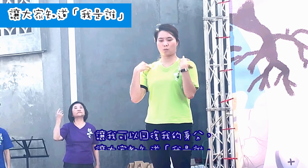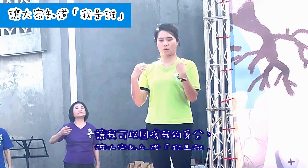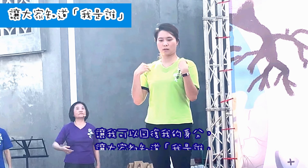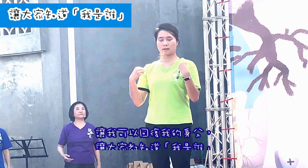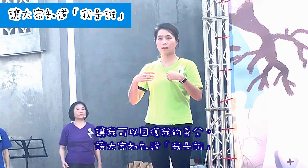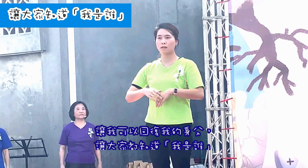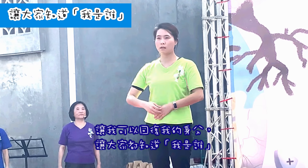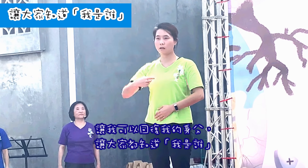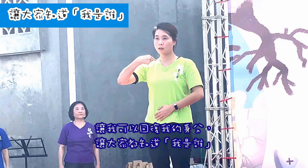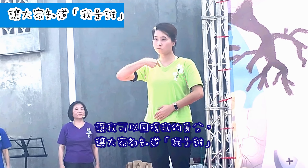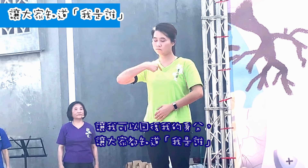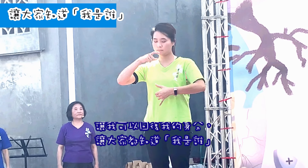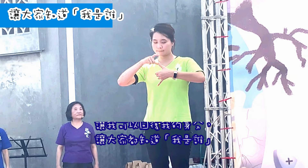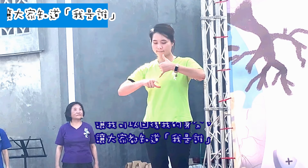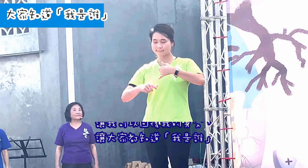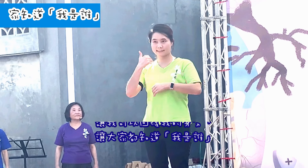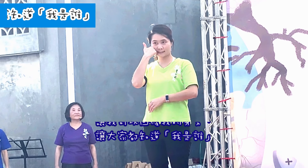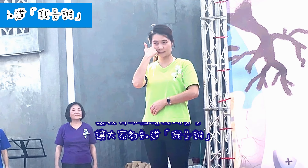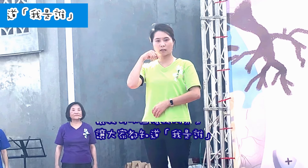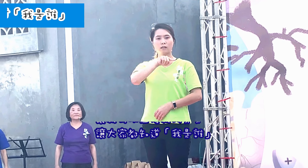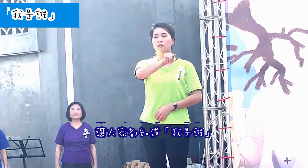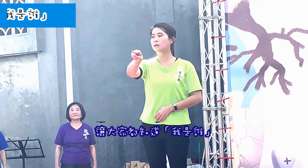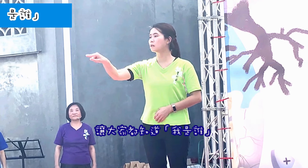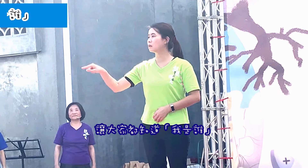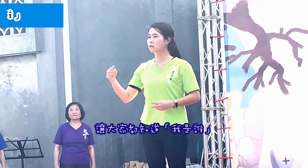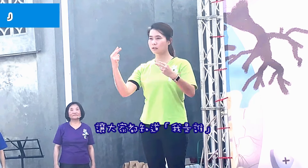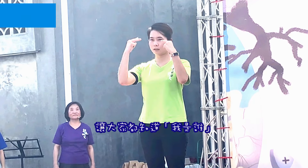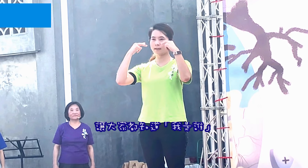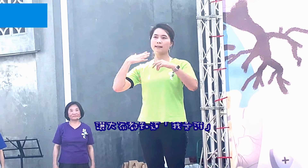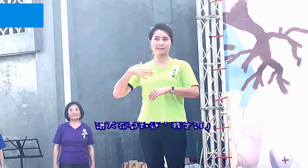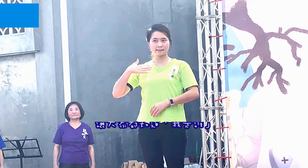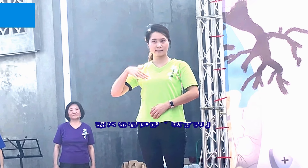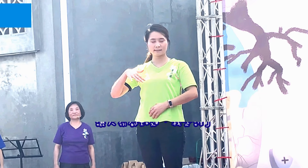份，让大家都知道我是谁。